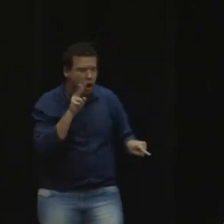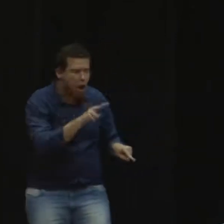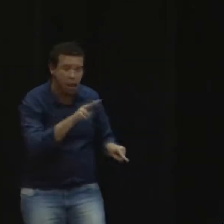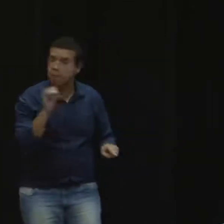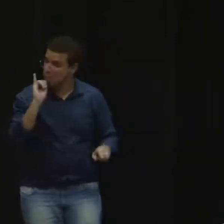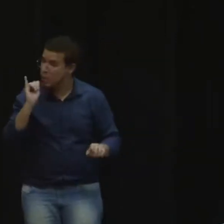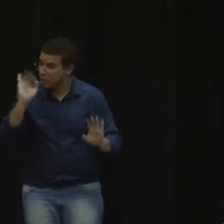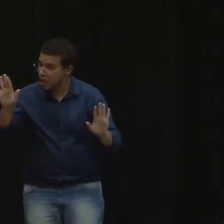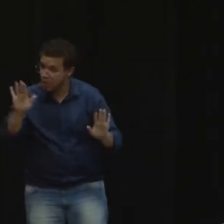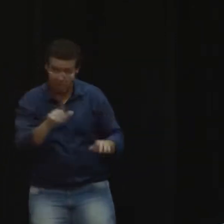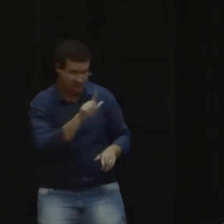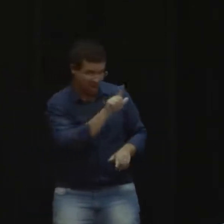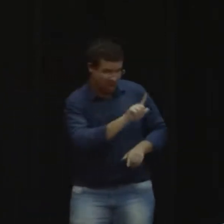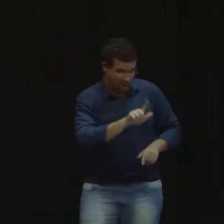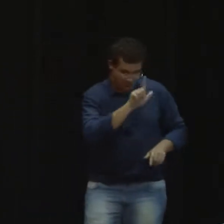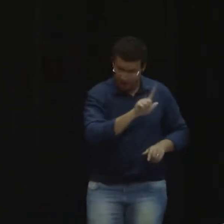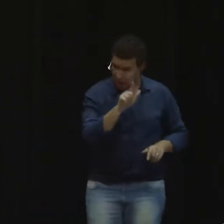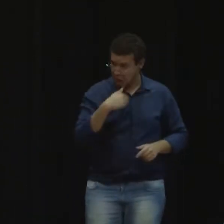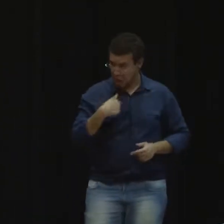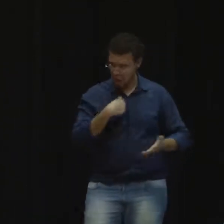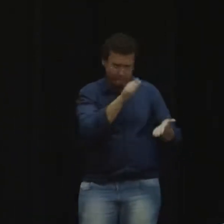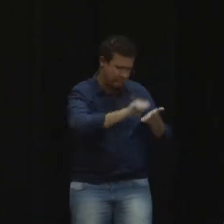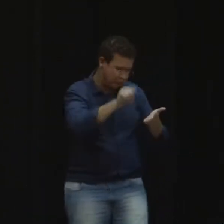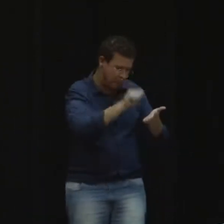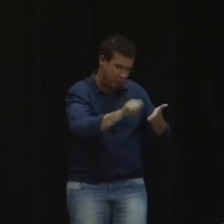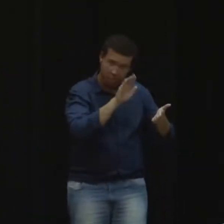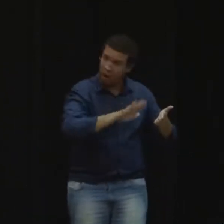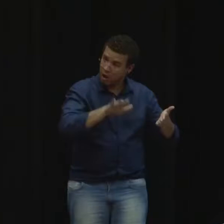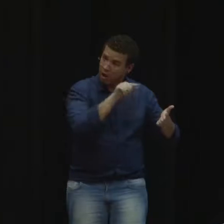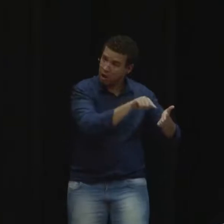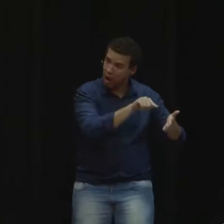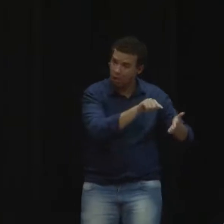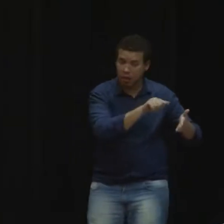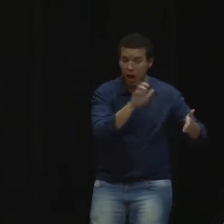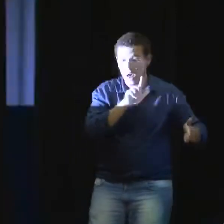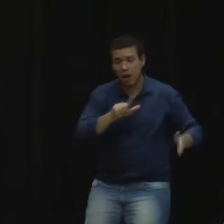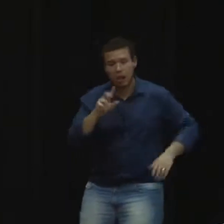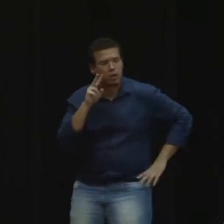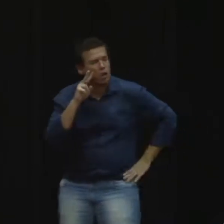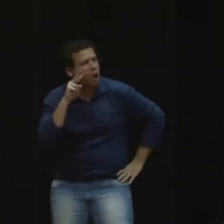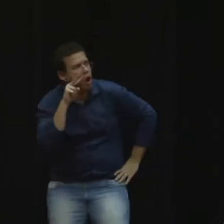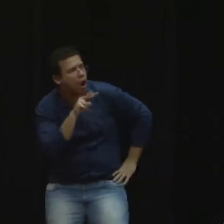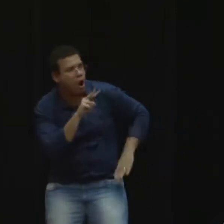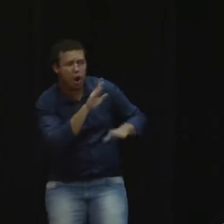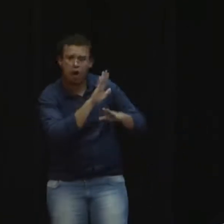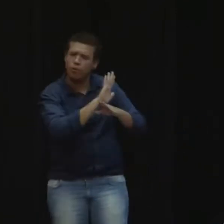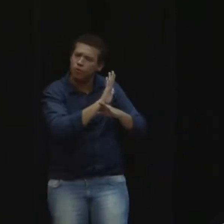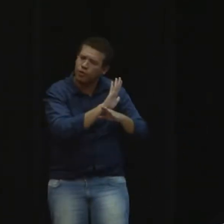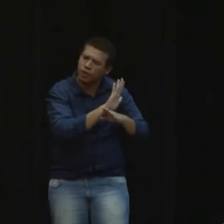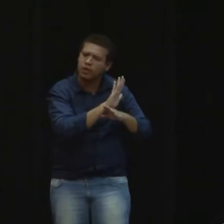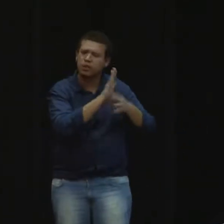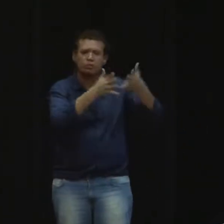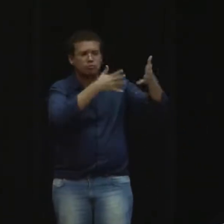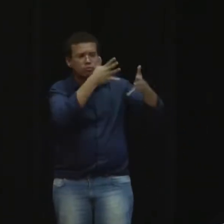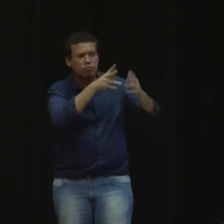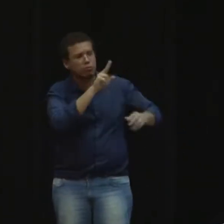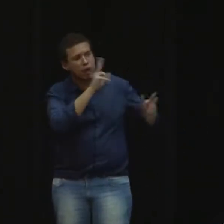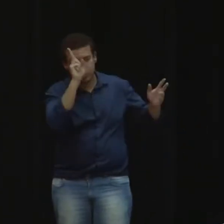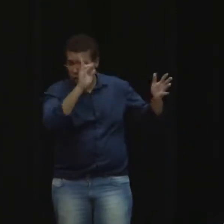As crianças, por exemplo, com relação à literatura, quando as crianças veem vídeos em língua